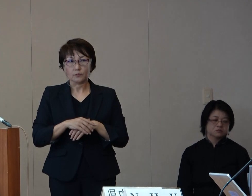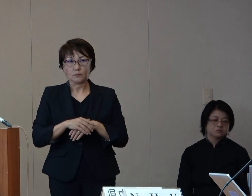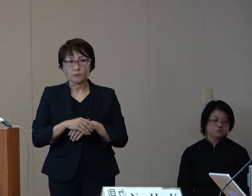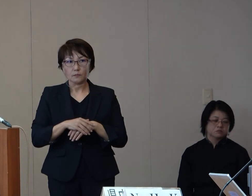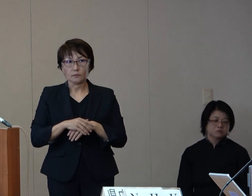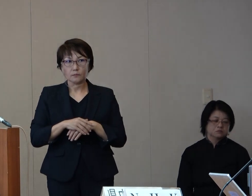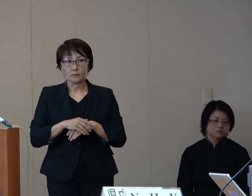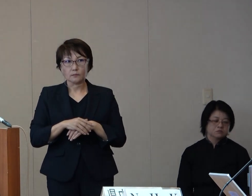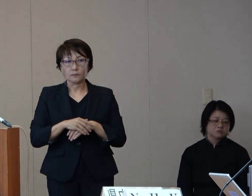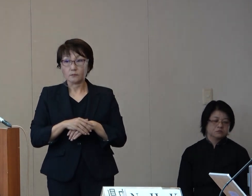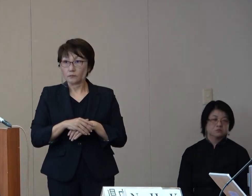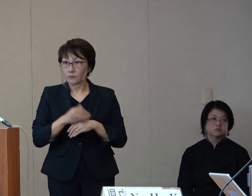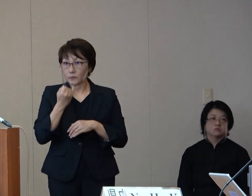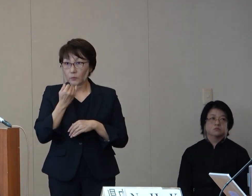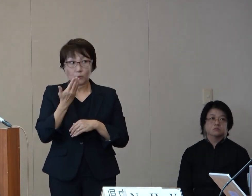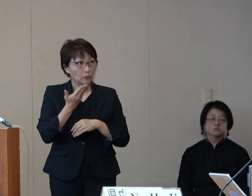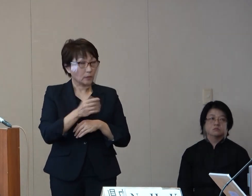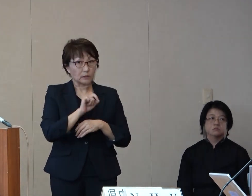まず